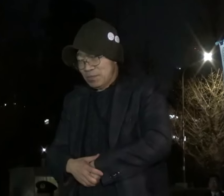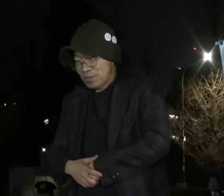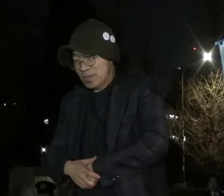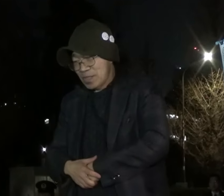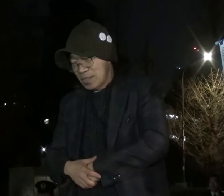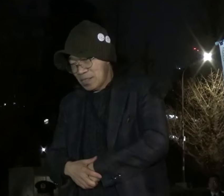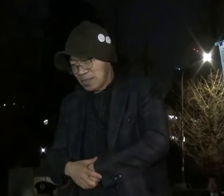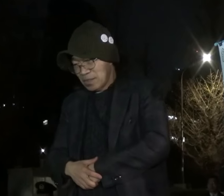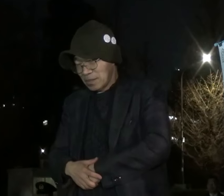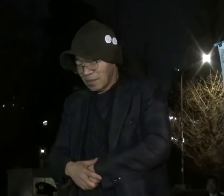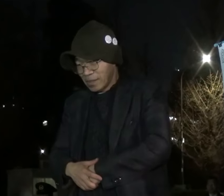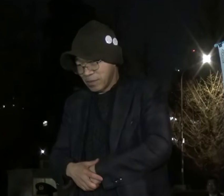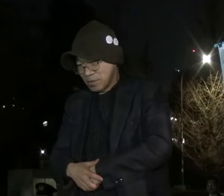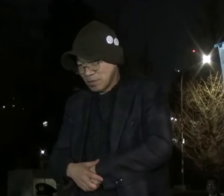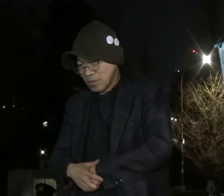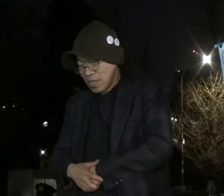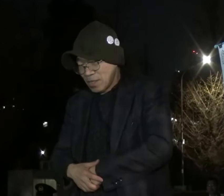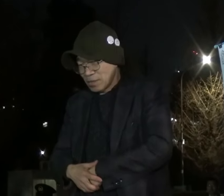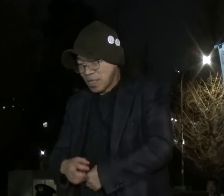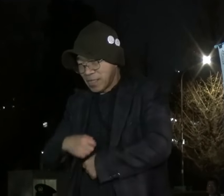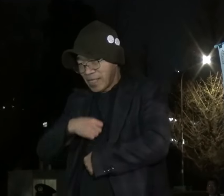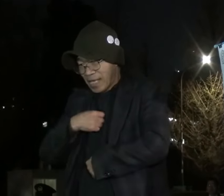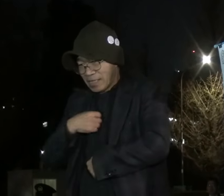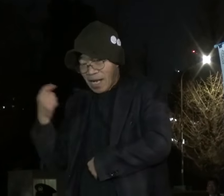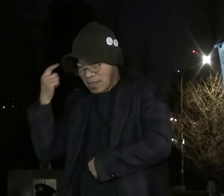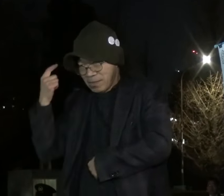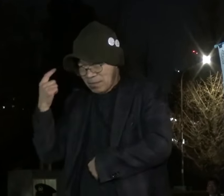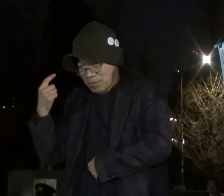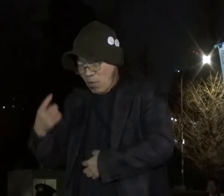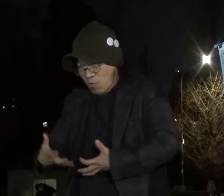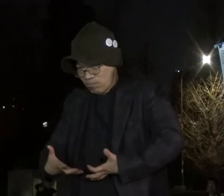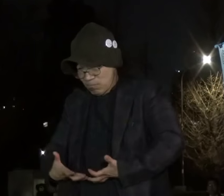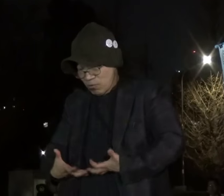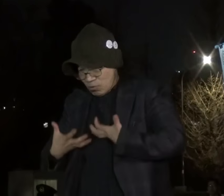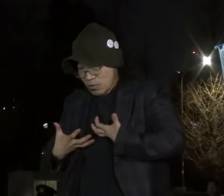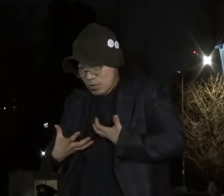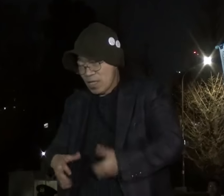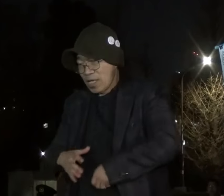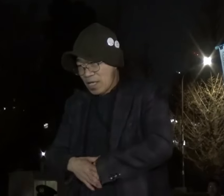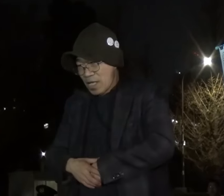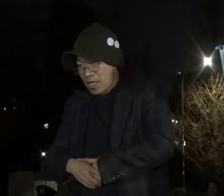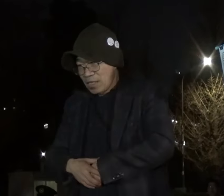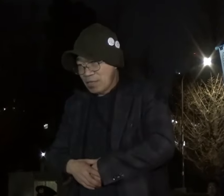て、なおかつ礼儀ある